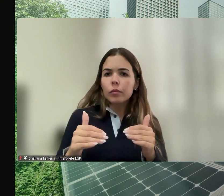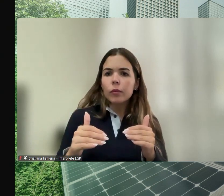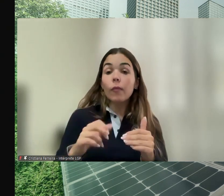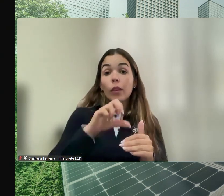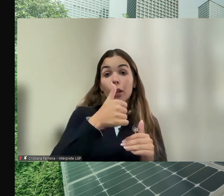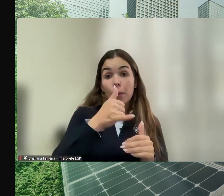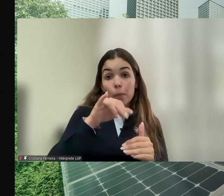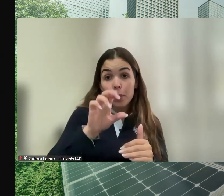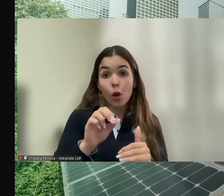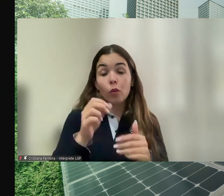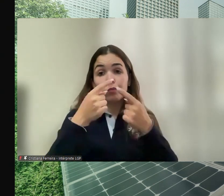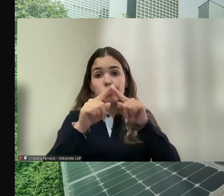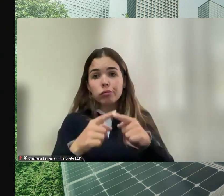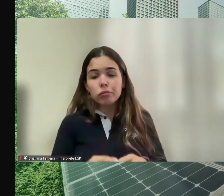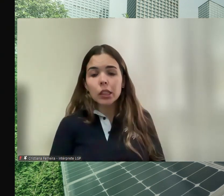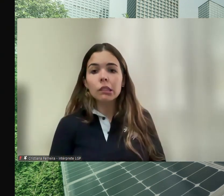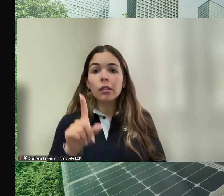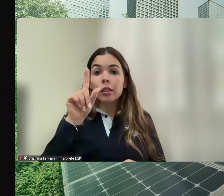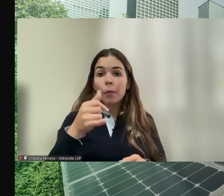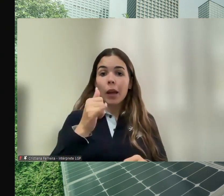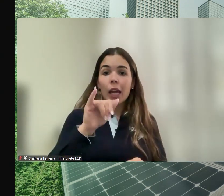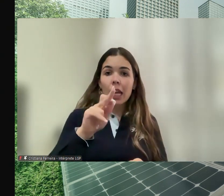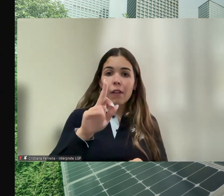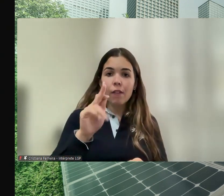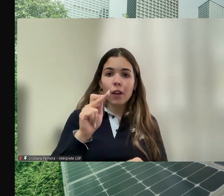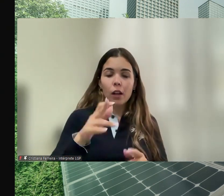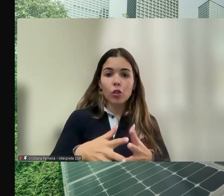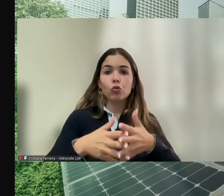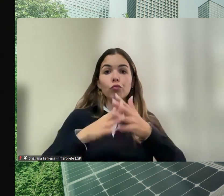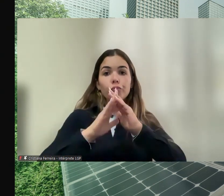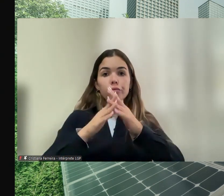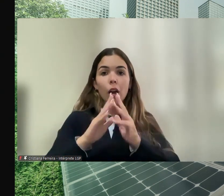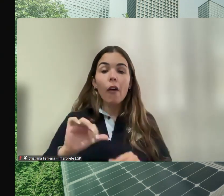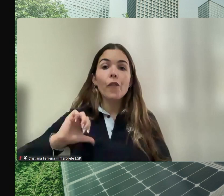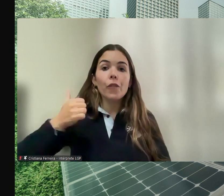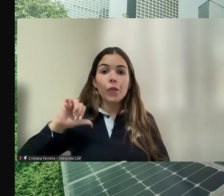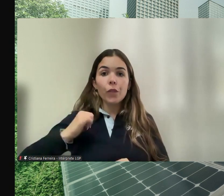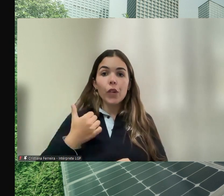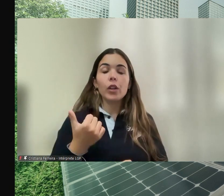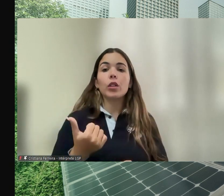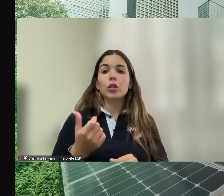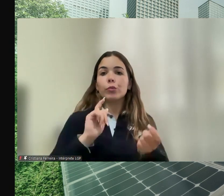biodiversidade, sobretudo a nível de infraestruturas verdes, a monitorização e a